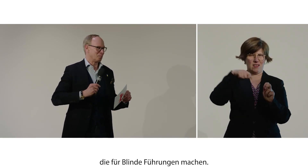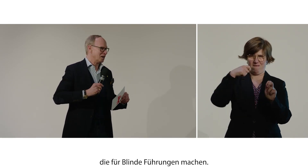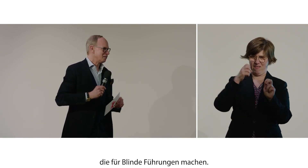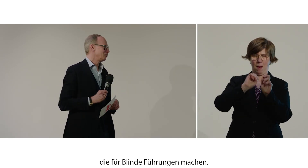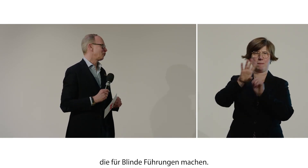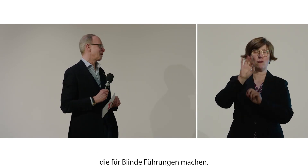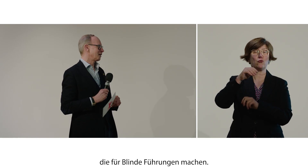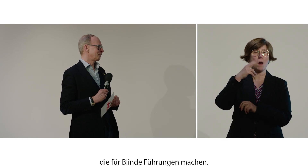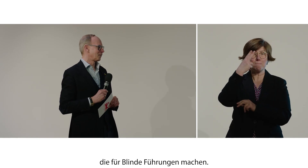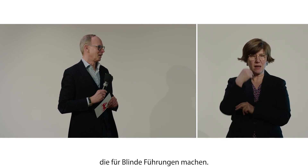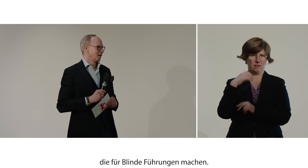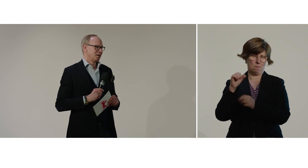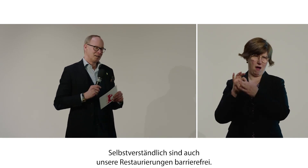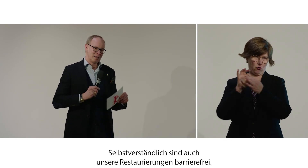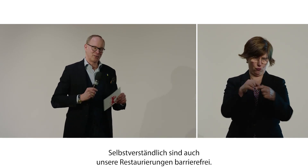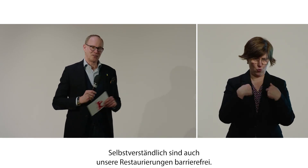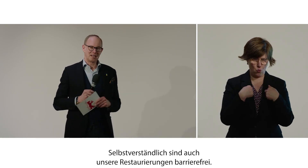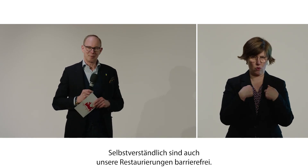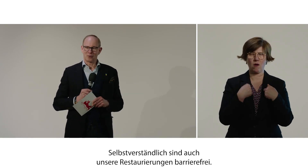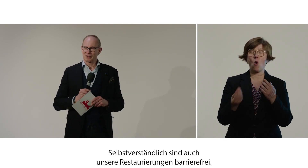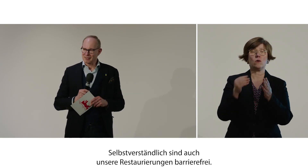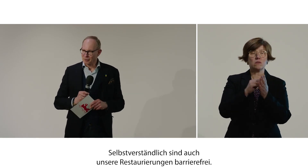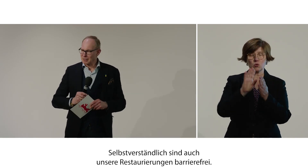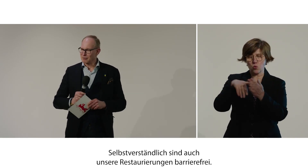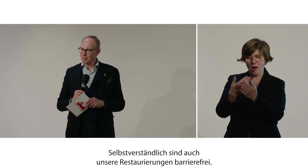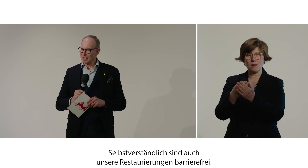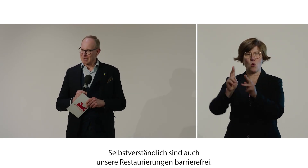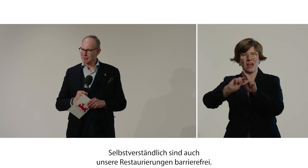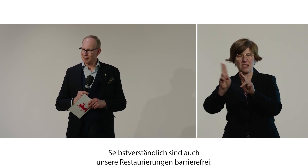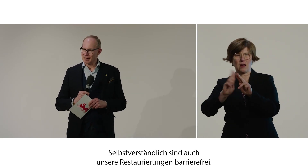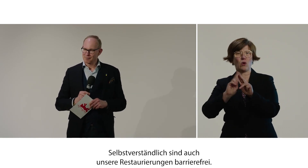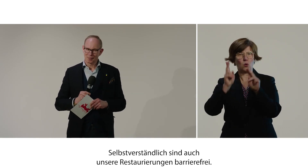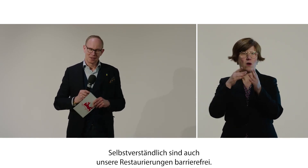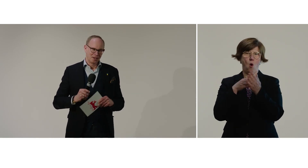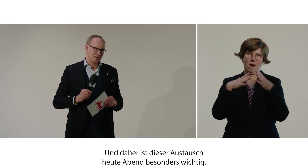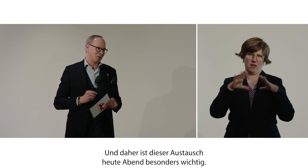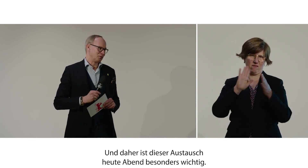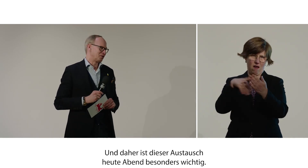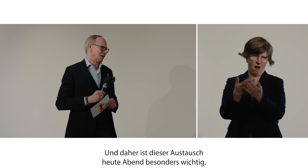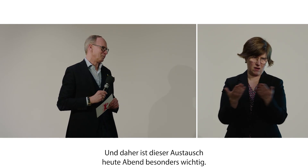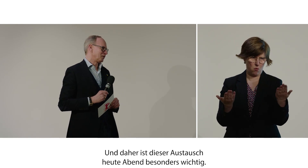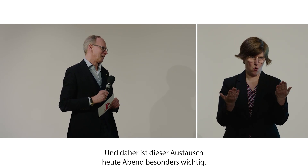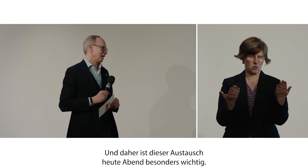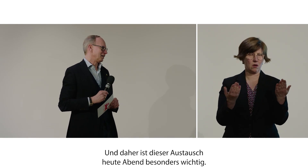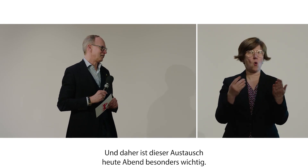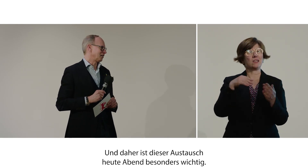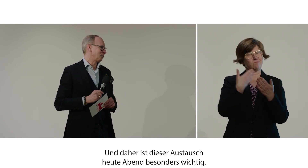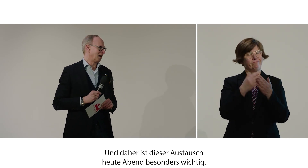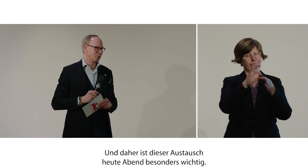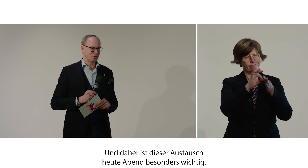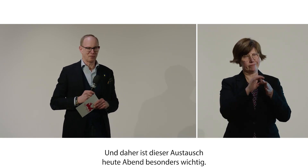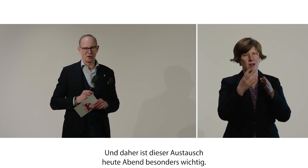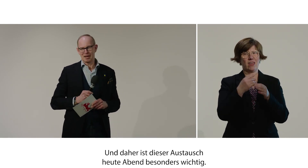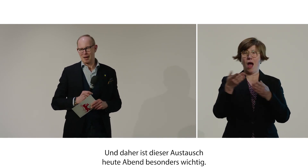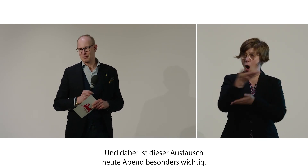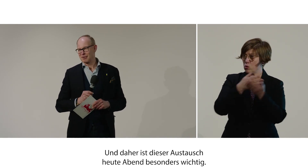für blinde Führungen machen. Selbstverständlich aber auch unsere Restaurierungen sind barrierefrei. Ja, und dahingehend ist dieser